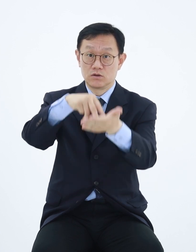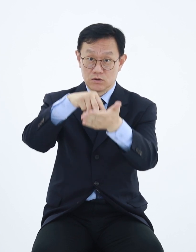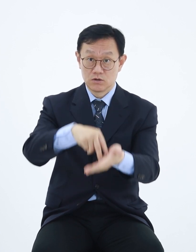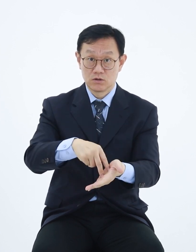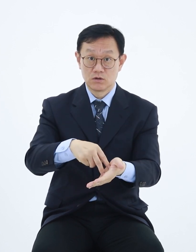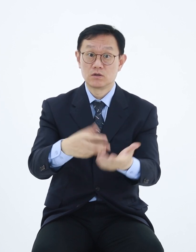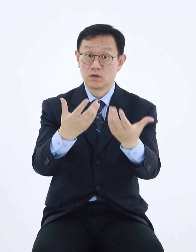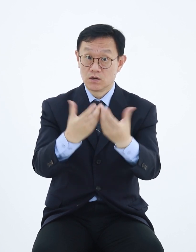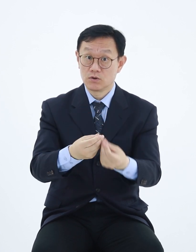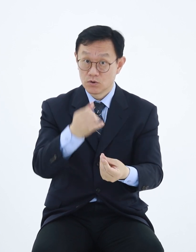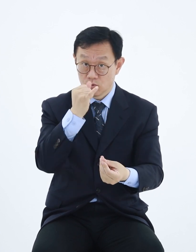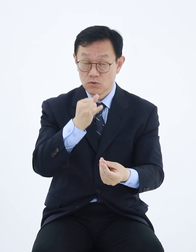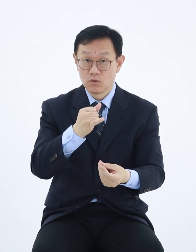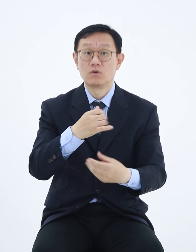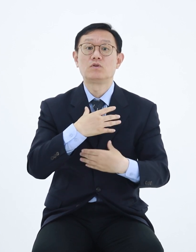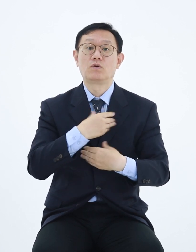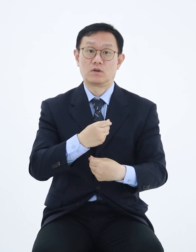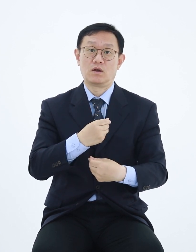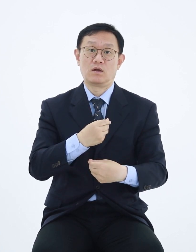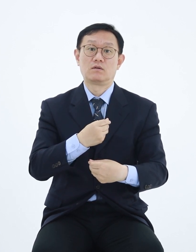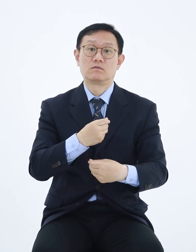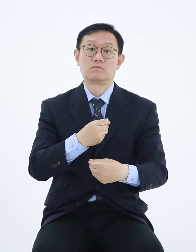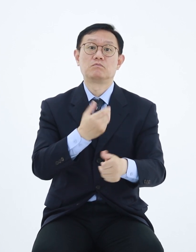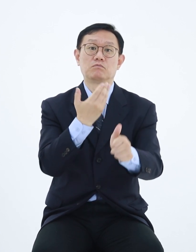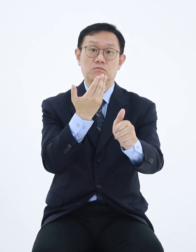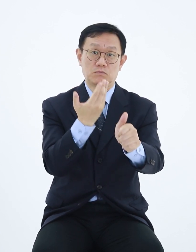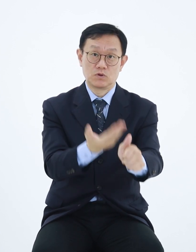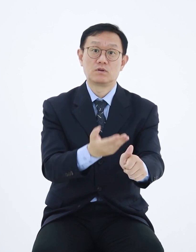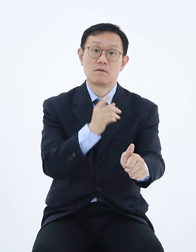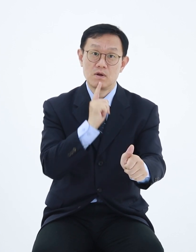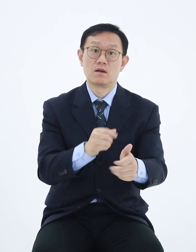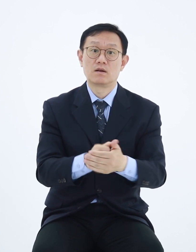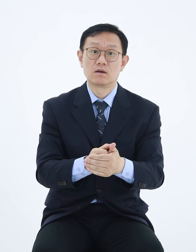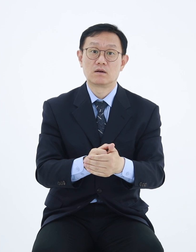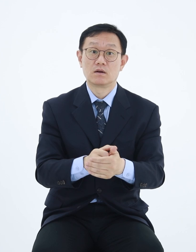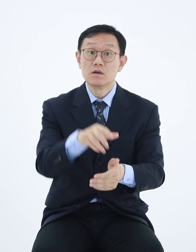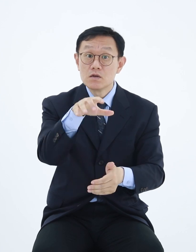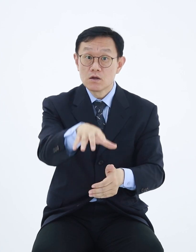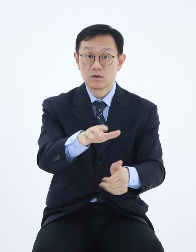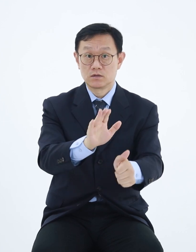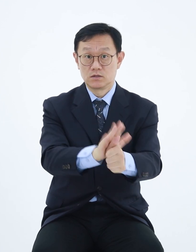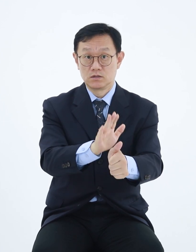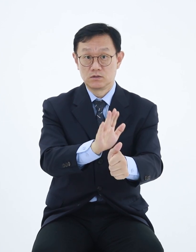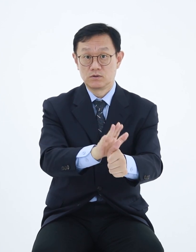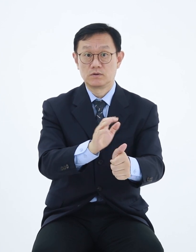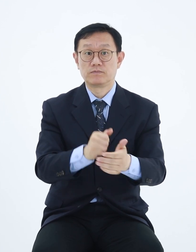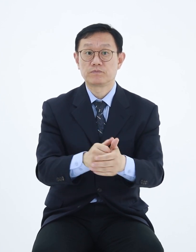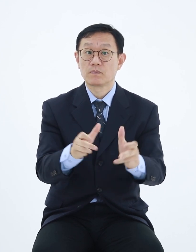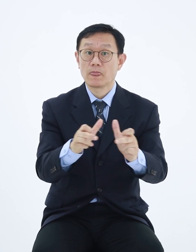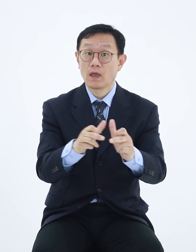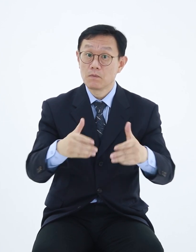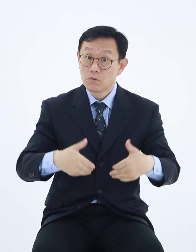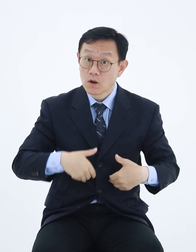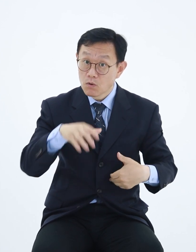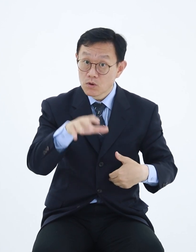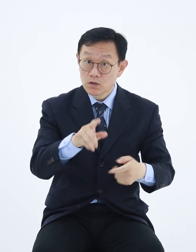정당한 편의라고도 한다. 현장 지원. 장애인이 필요로 하는 곳에서 직접적으로